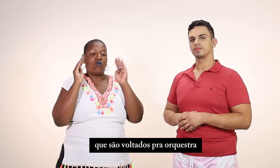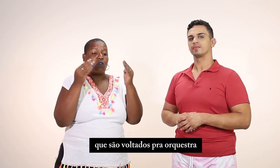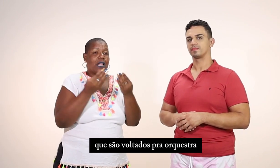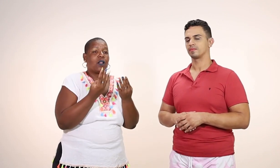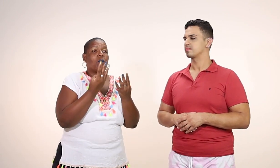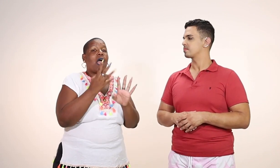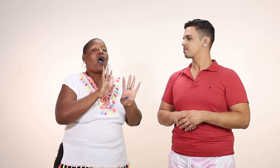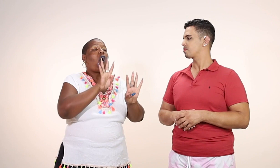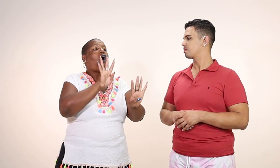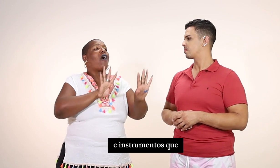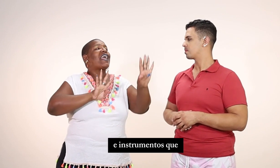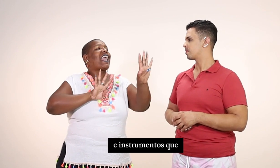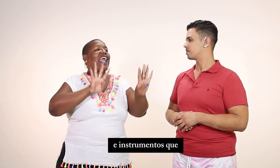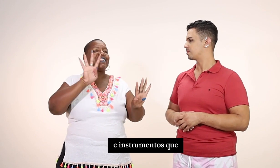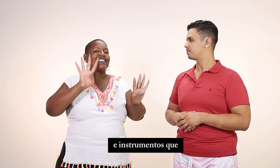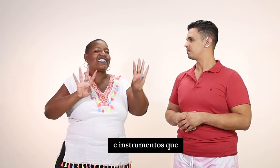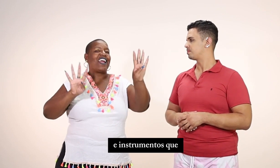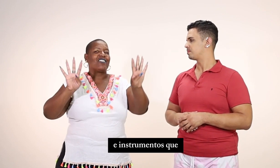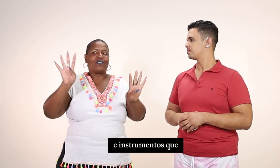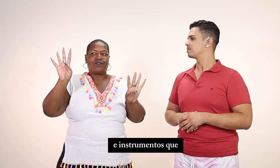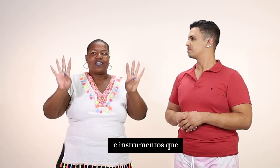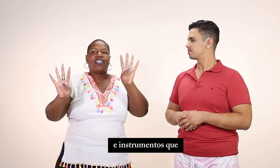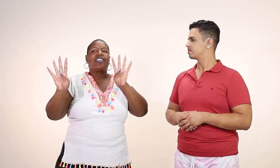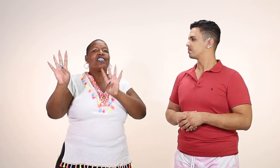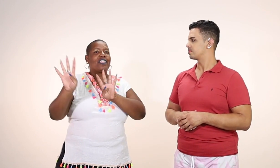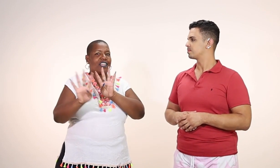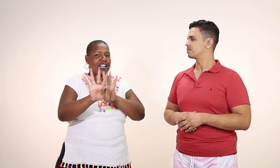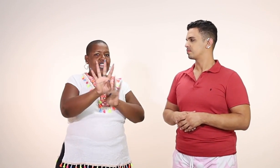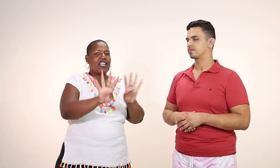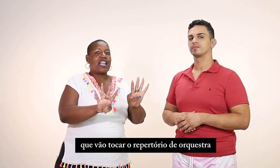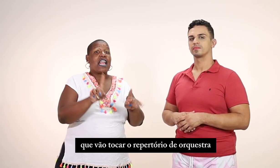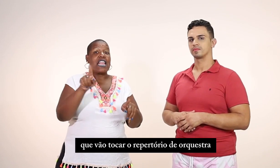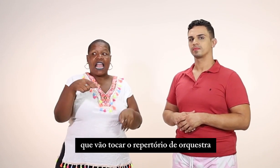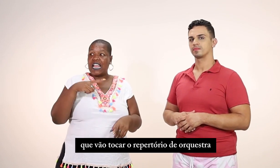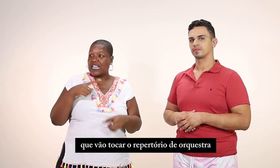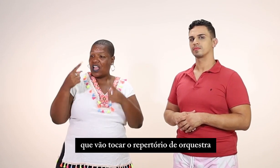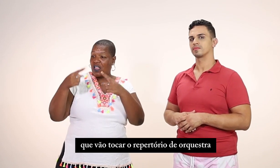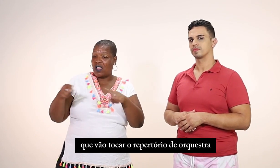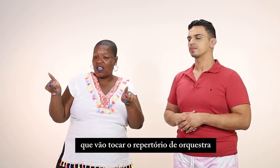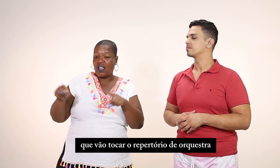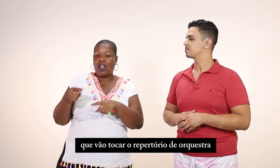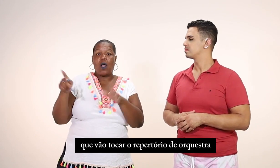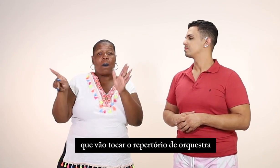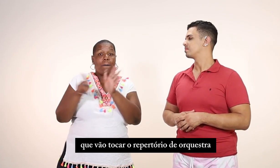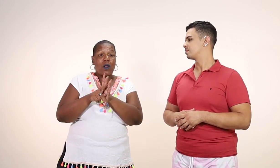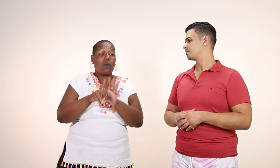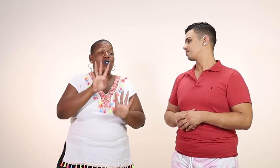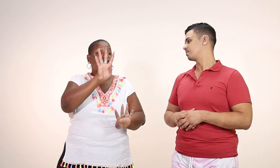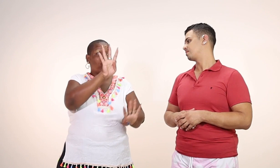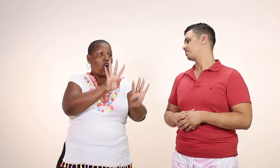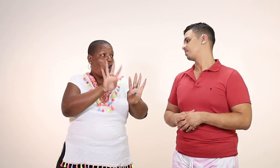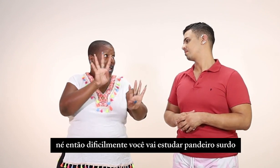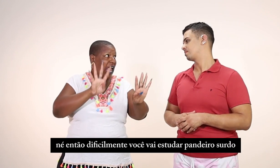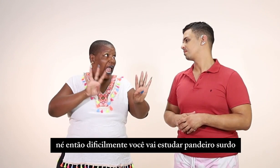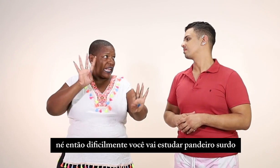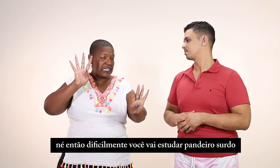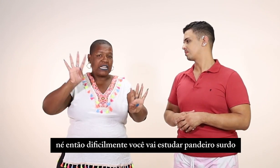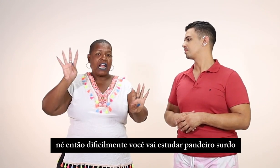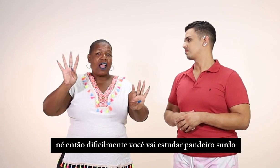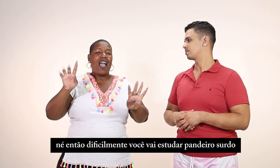orquestra e instrumentos que vão tocar o repertório de orquestra, né? Então, dificilmente